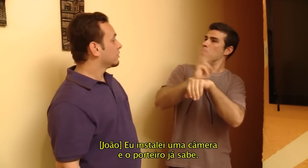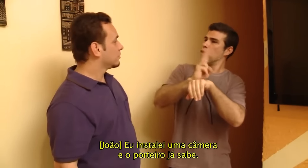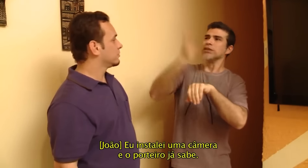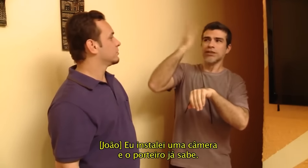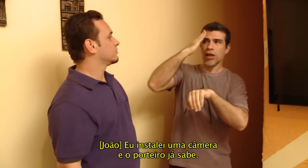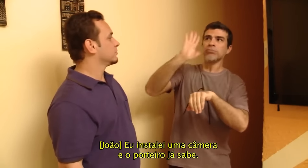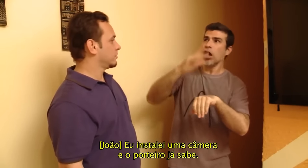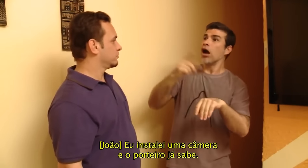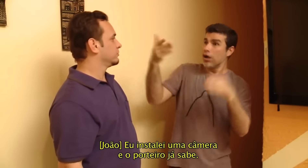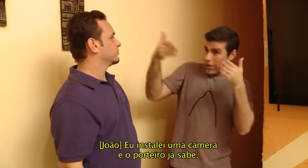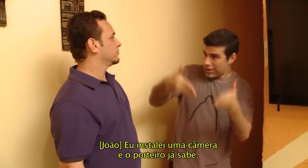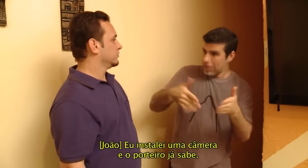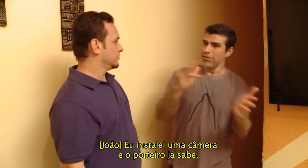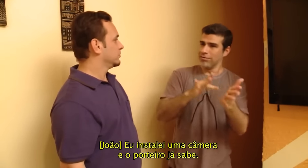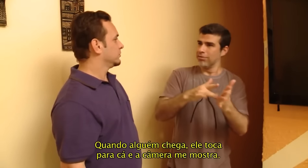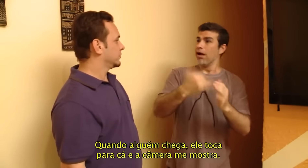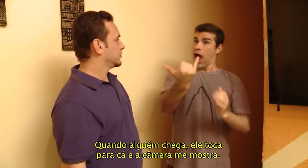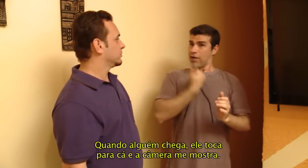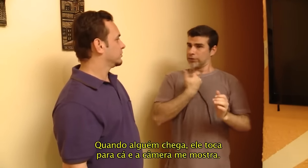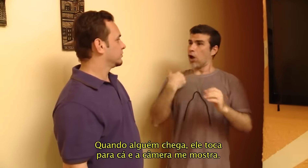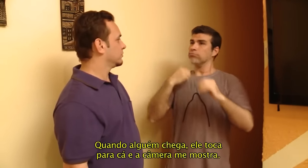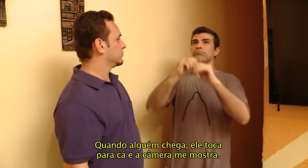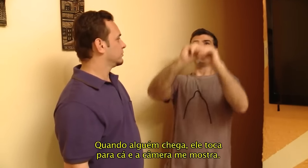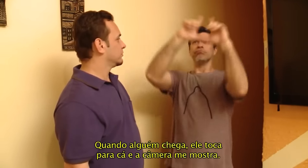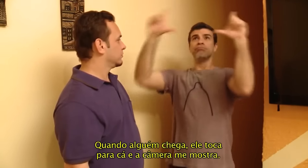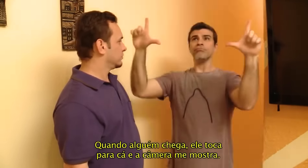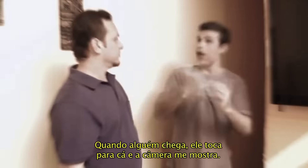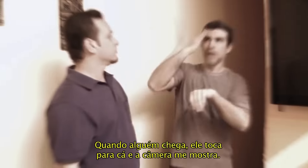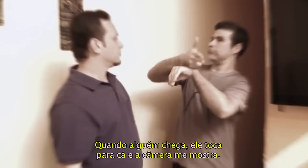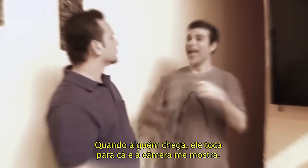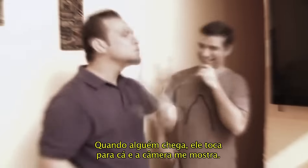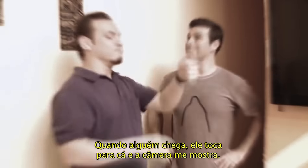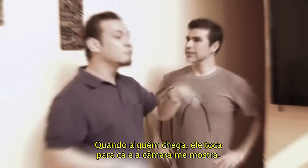o porteiro já sabe. Quando alguém chega, ele toca pra cá e a câmera me mostra.